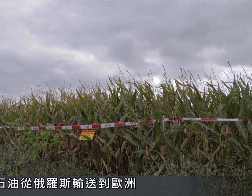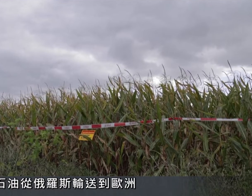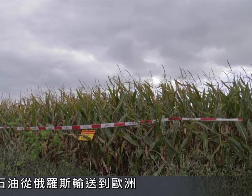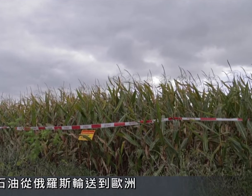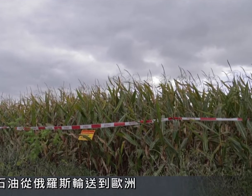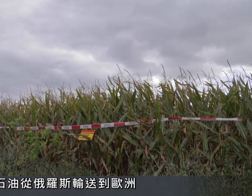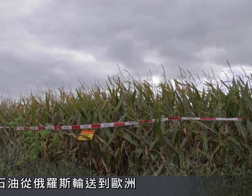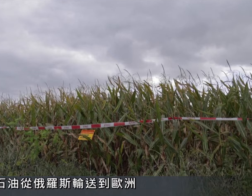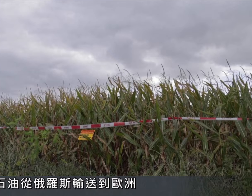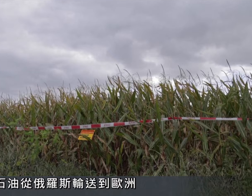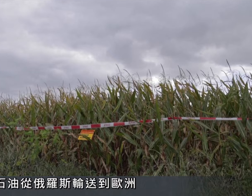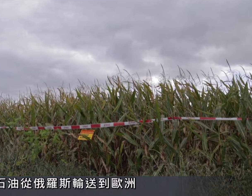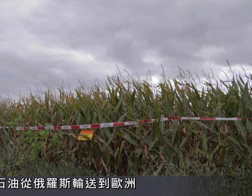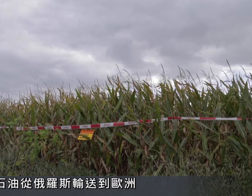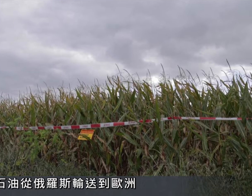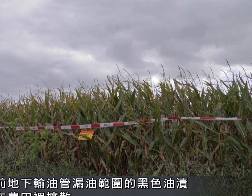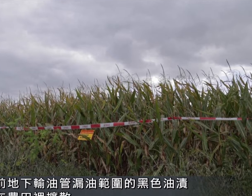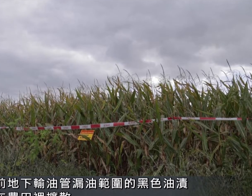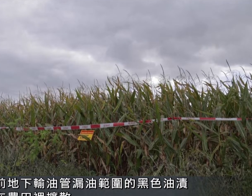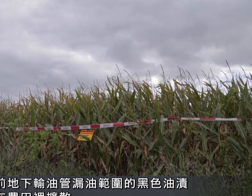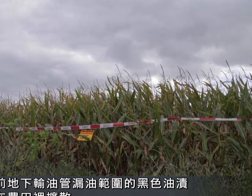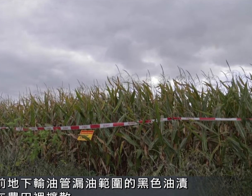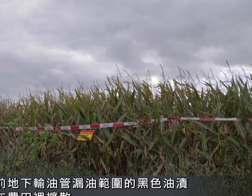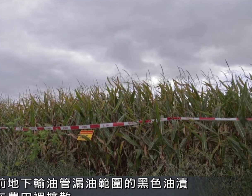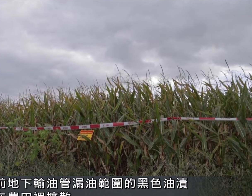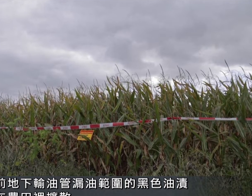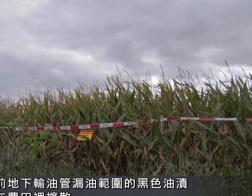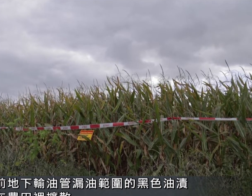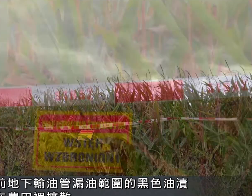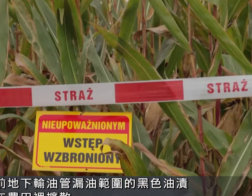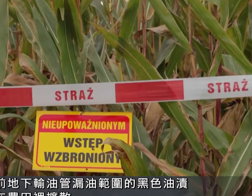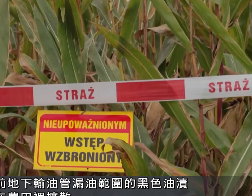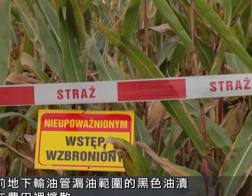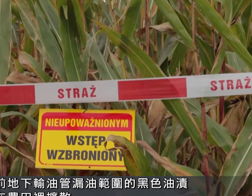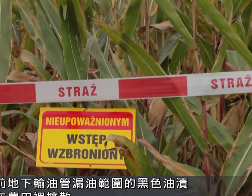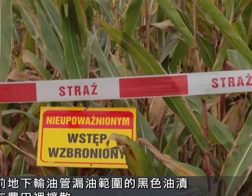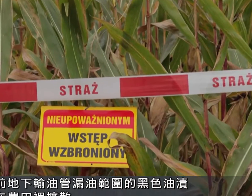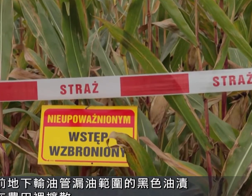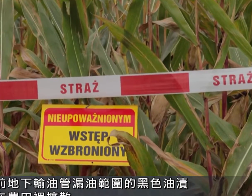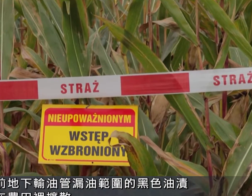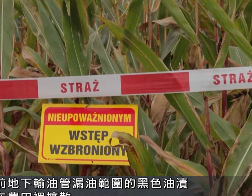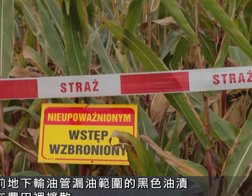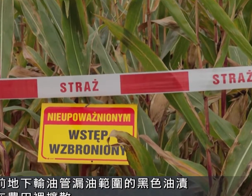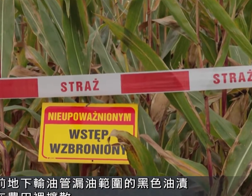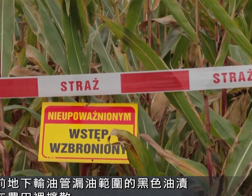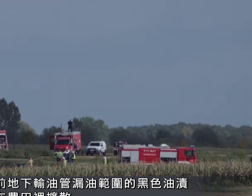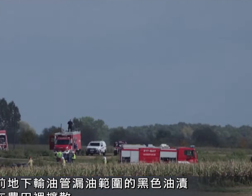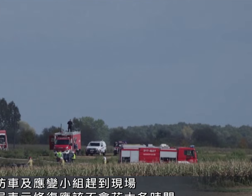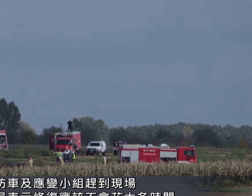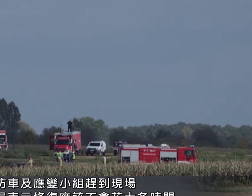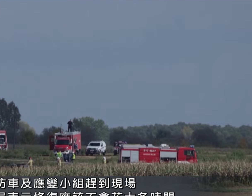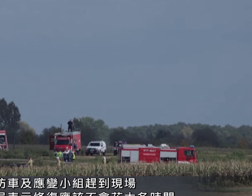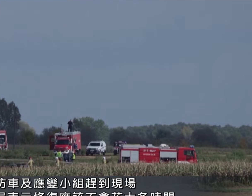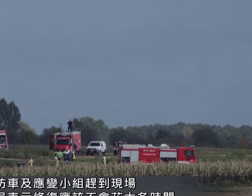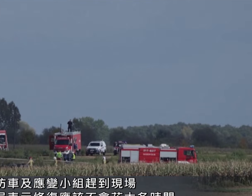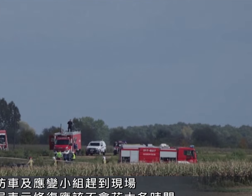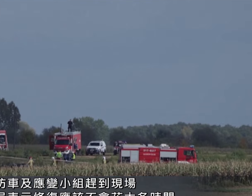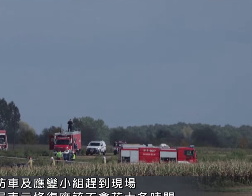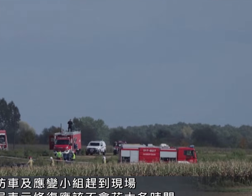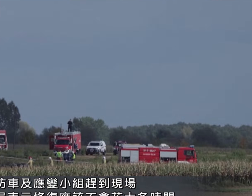从俄罗斯输送到欧洲。目前地下输油管漏油范围的黑色油渍已在农田里扩散，消防车及应变小组赶到现